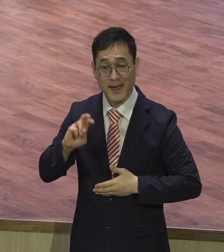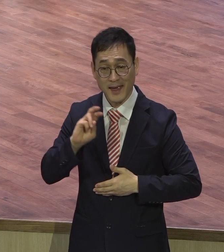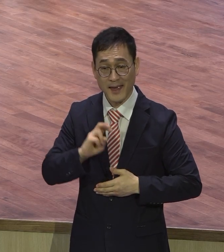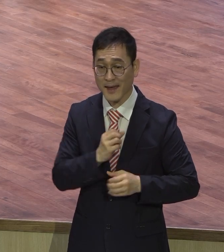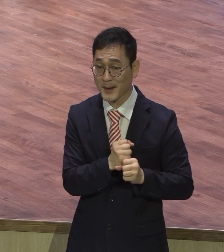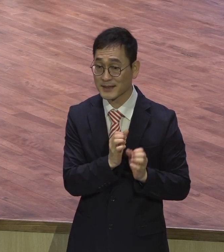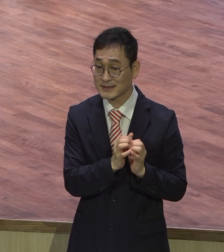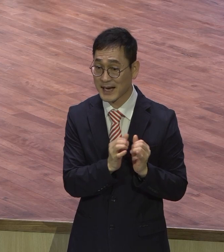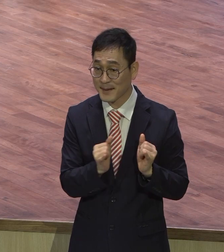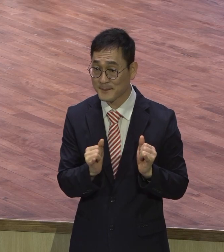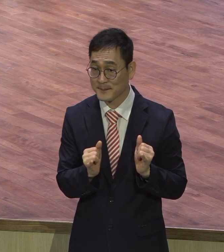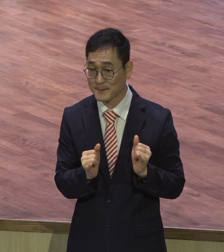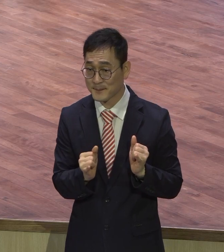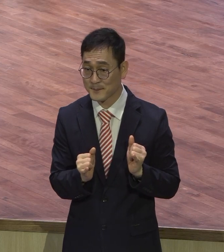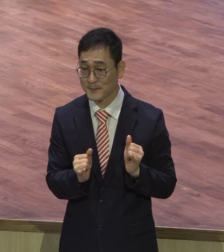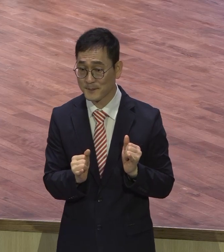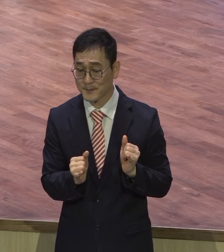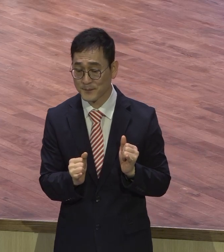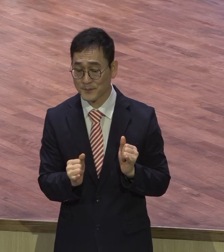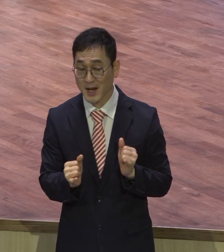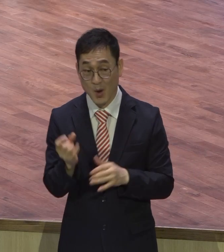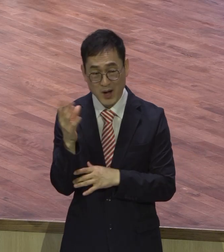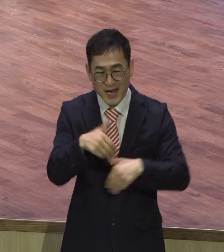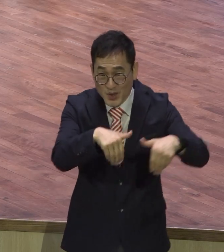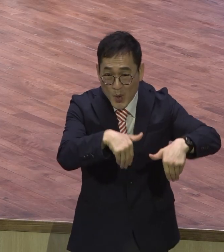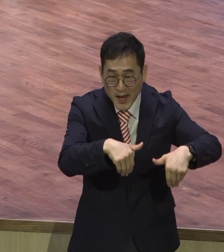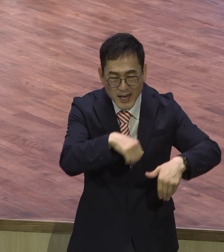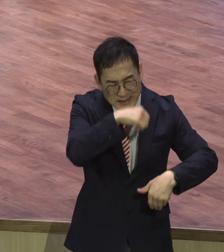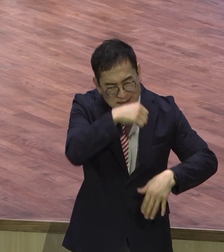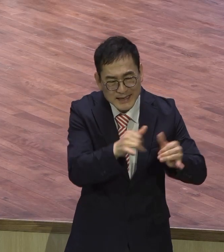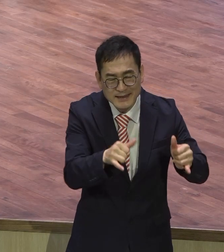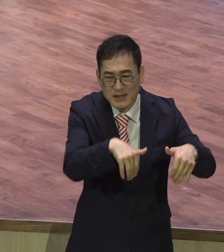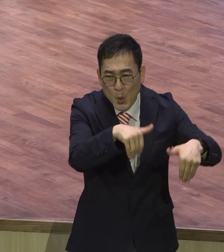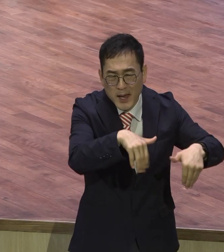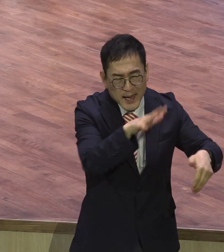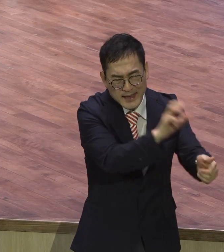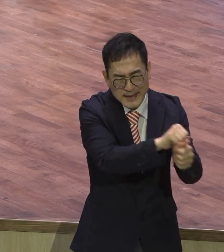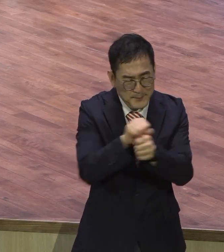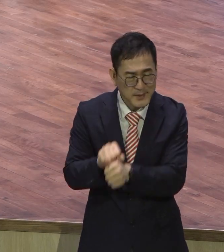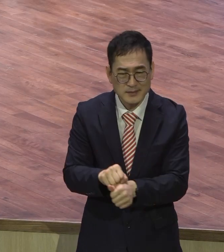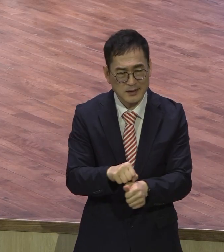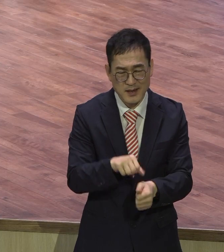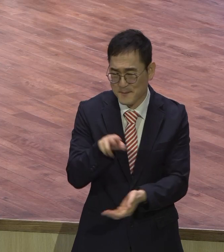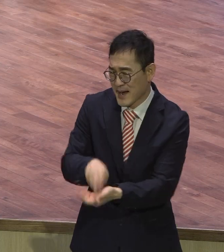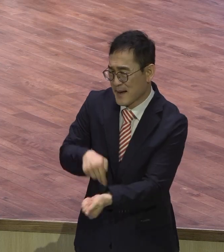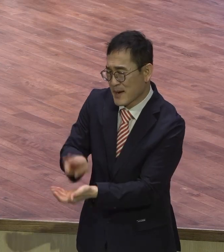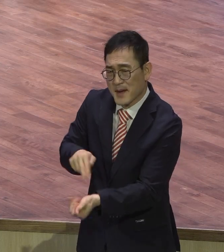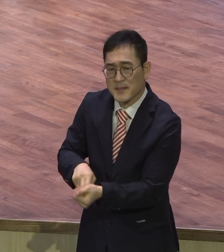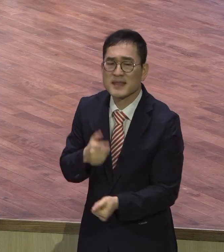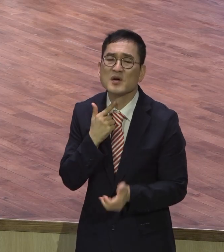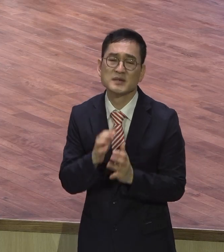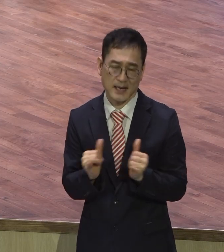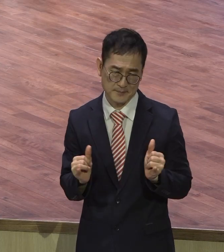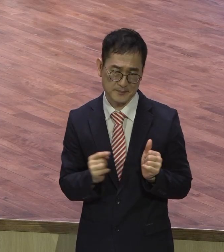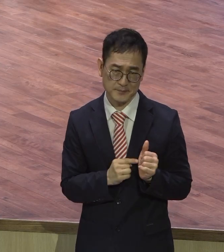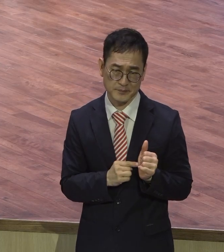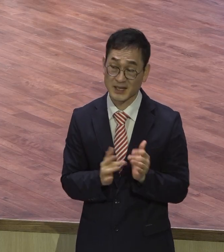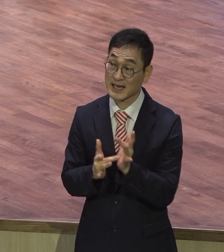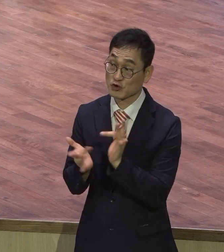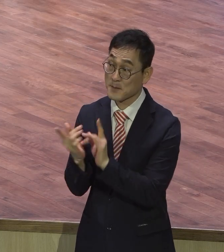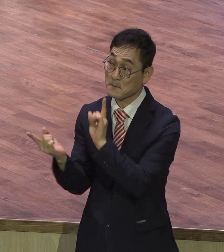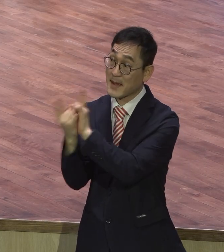노예를 저 아프리카 사람들 잡아가고 유럽에 팔아먹던 노예상이었어요 예수님 만나고 나서 딱